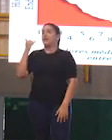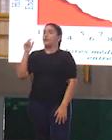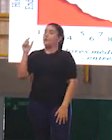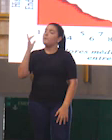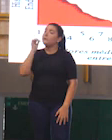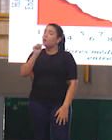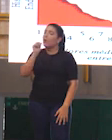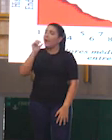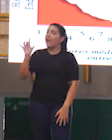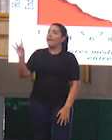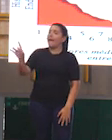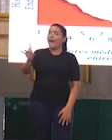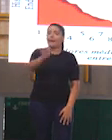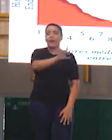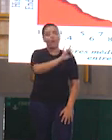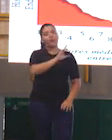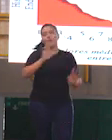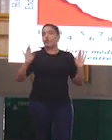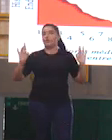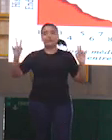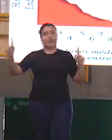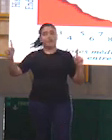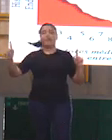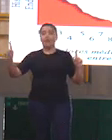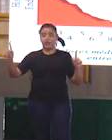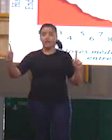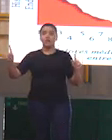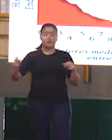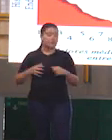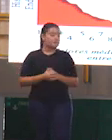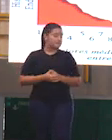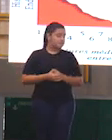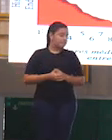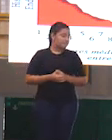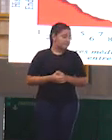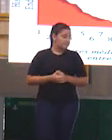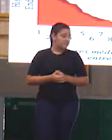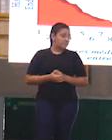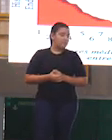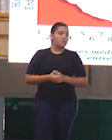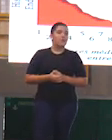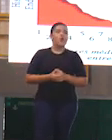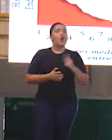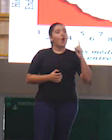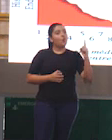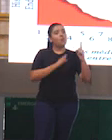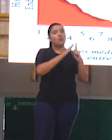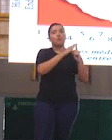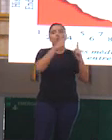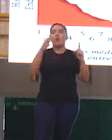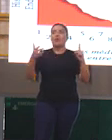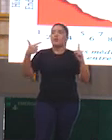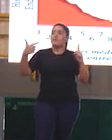mulher. Cada mulher é um universo, essa que é a verdade. Então, é de 1 ao 28, é o médio.